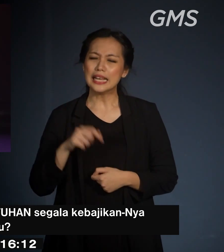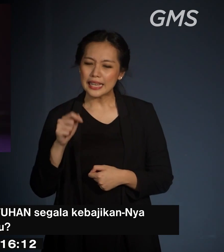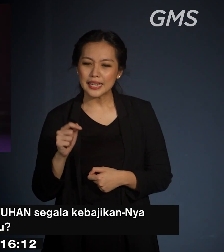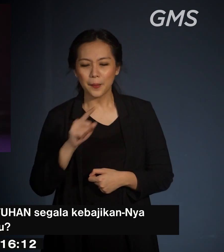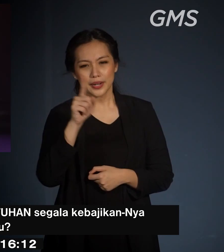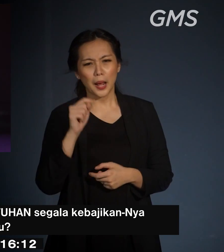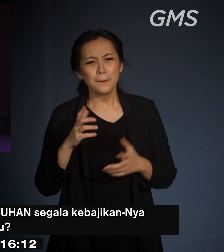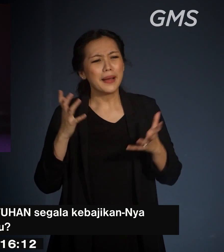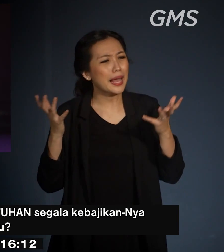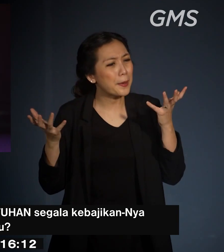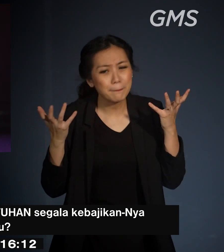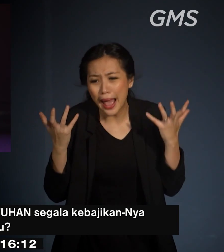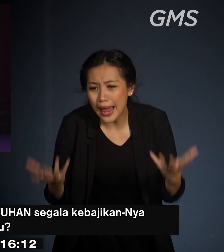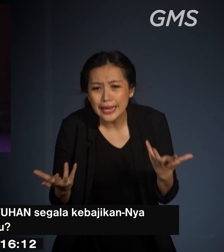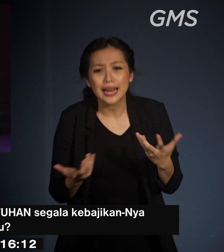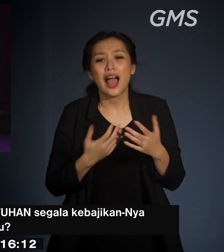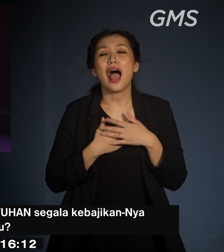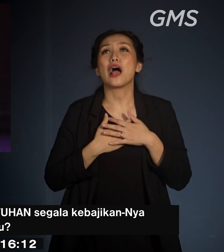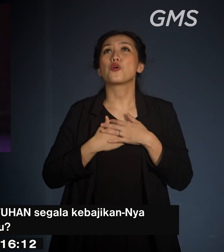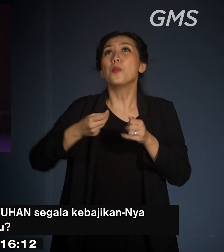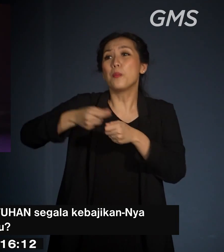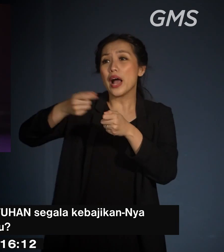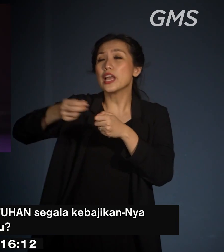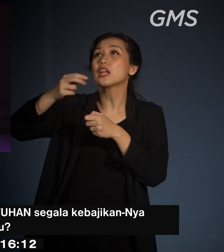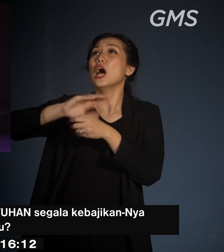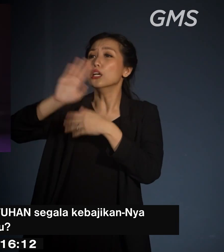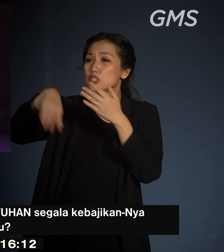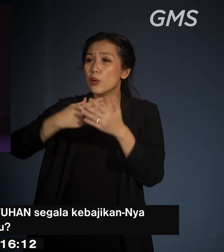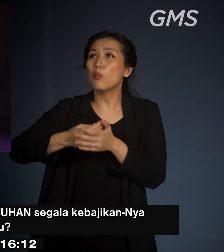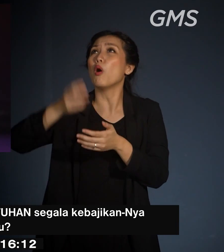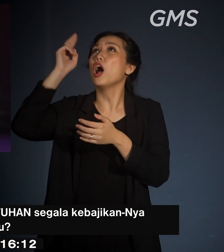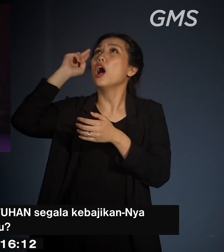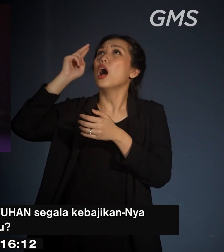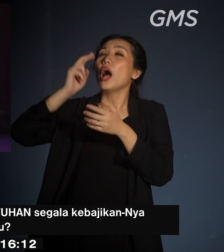pertanyaan. Bagaimana akan kubalas kepada Tuhan segala kebajikannya